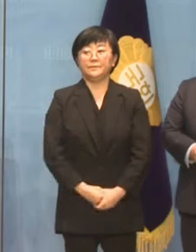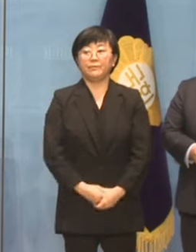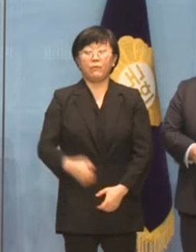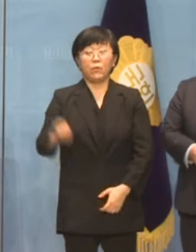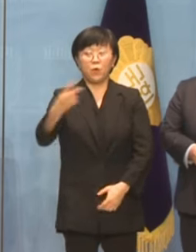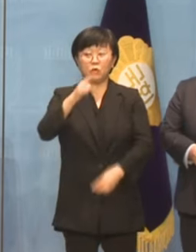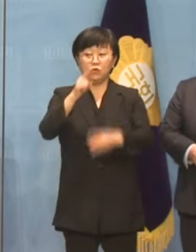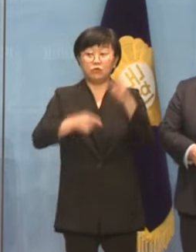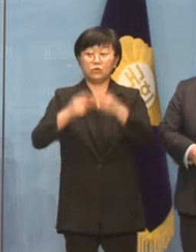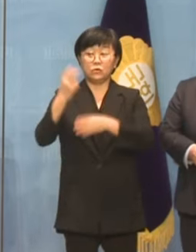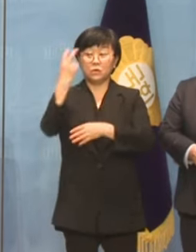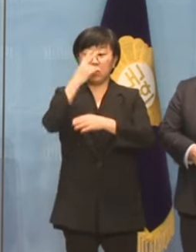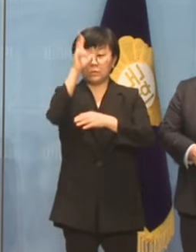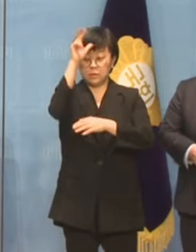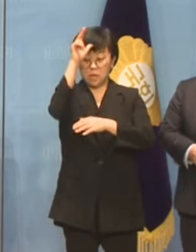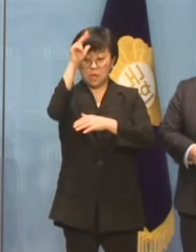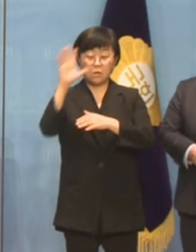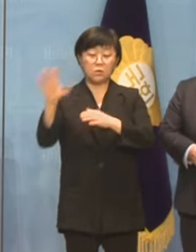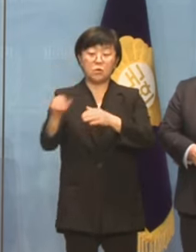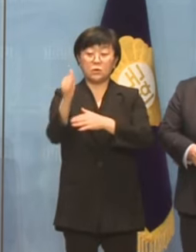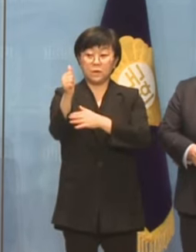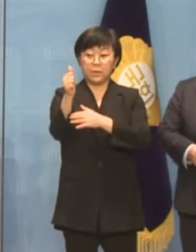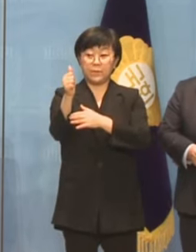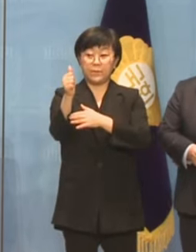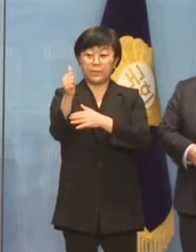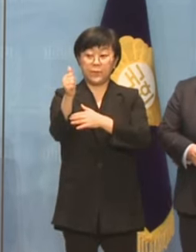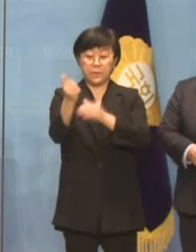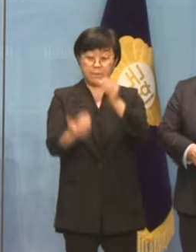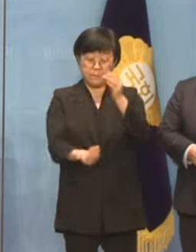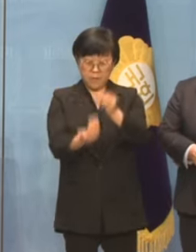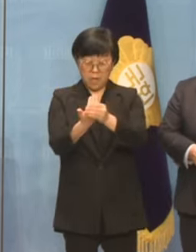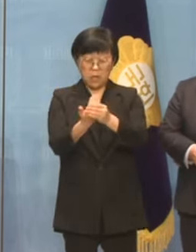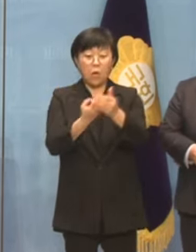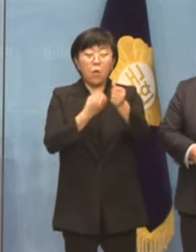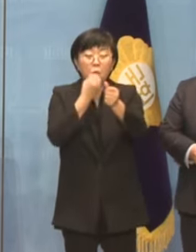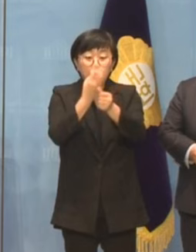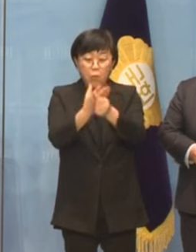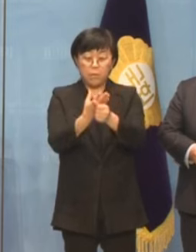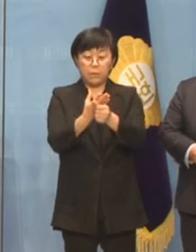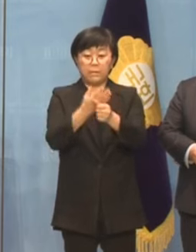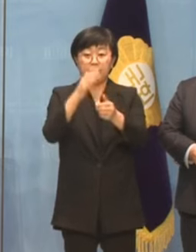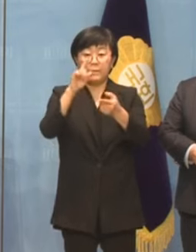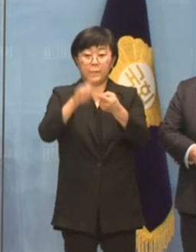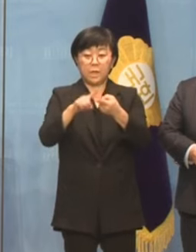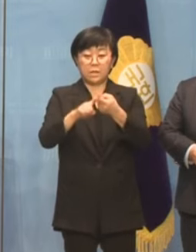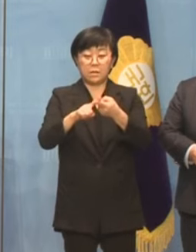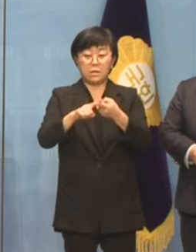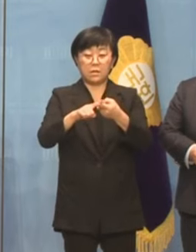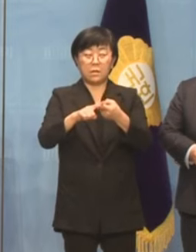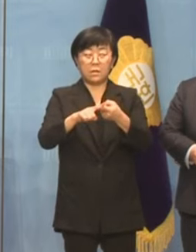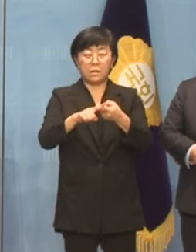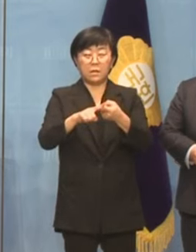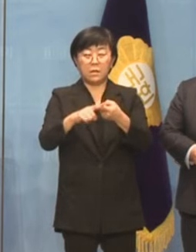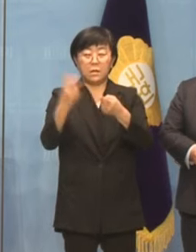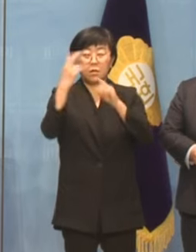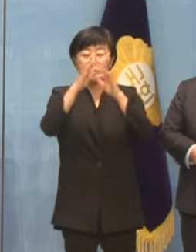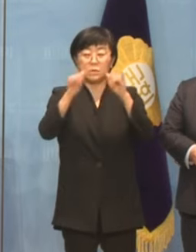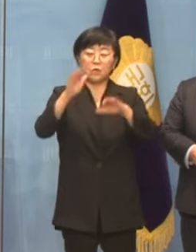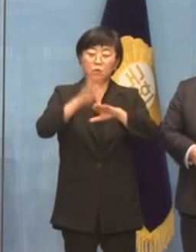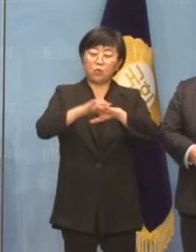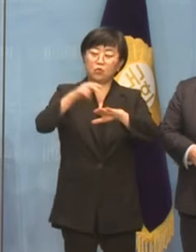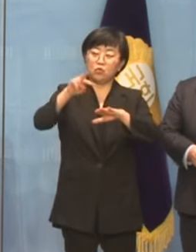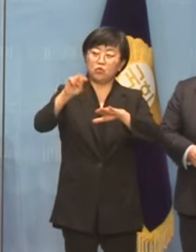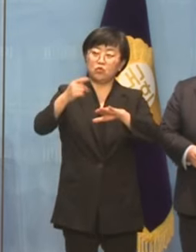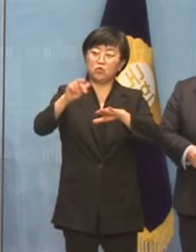또한 윤석열 검찰총장 시절 발생한 고발 사주 사건에서 대검 손준성 검사가